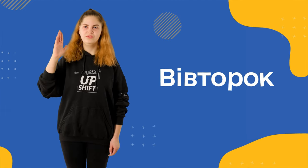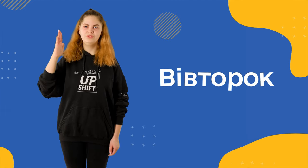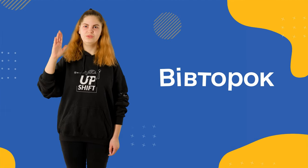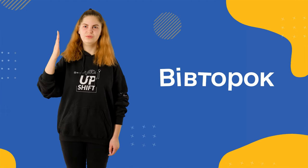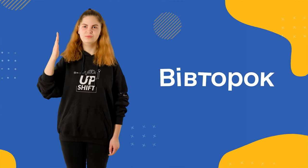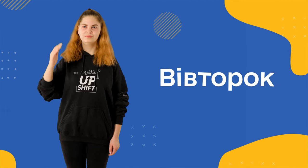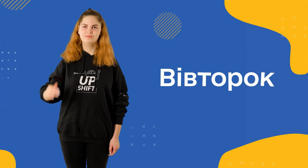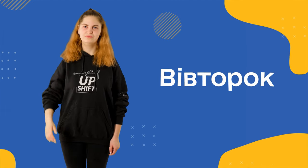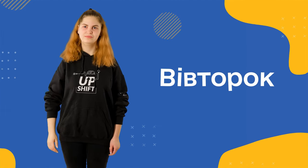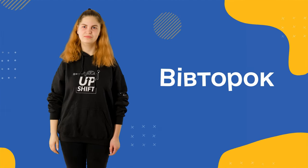Вівторок.